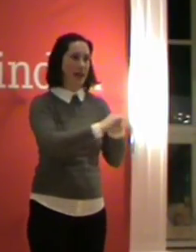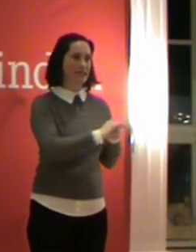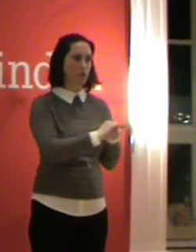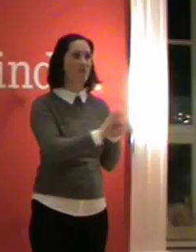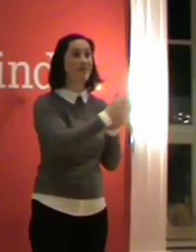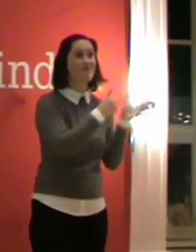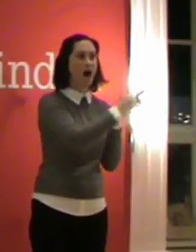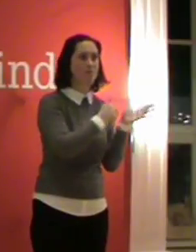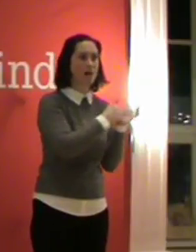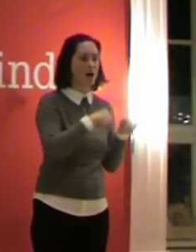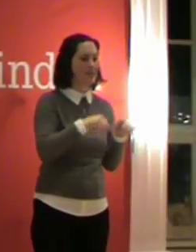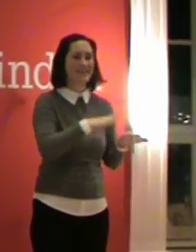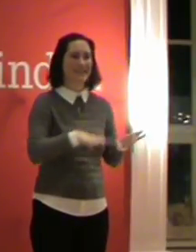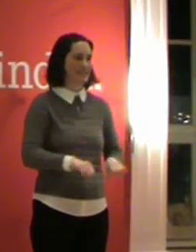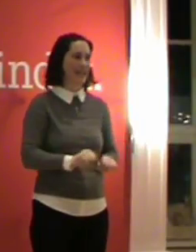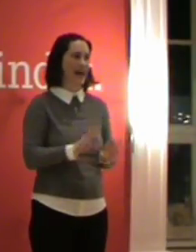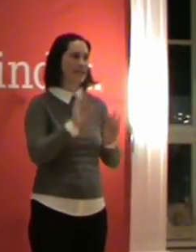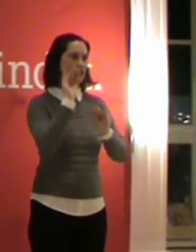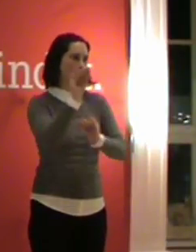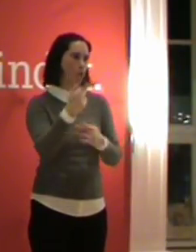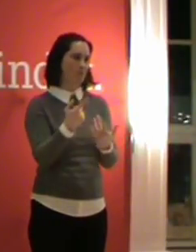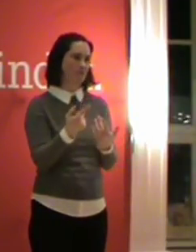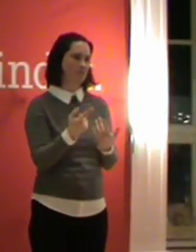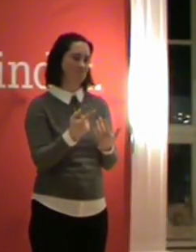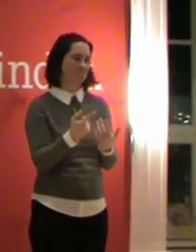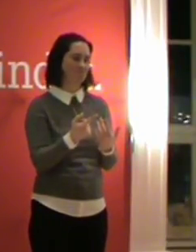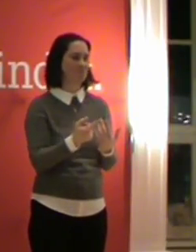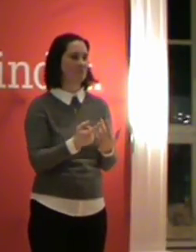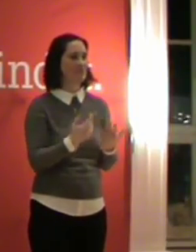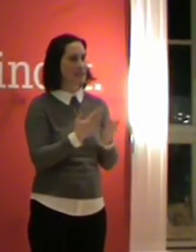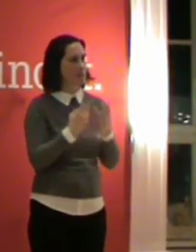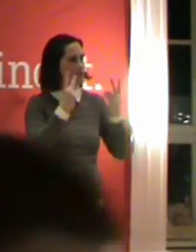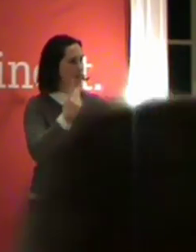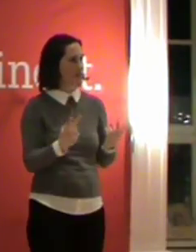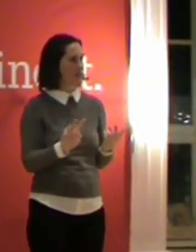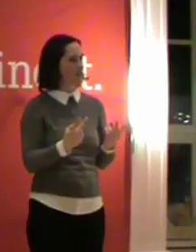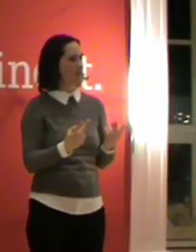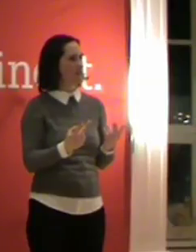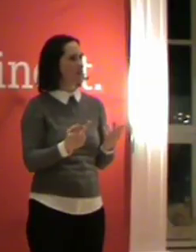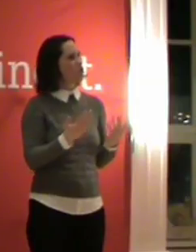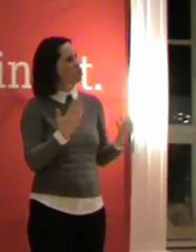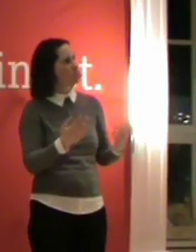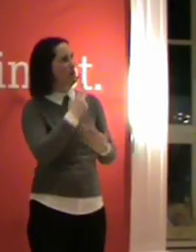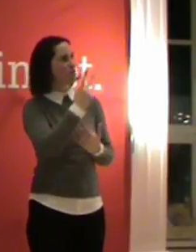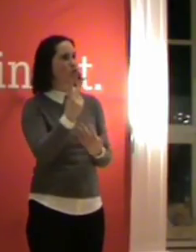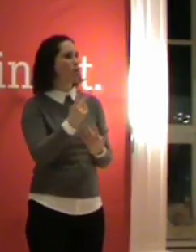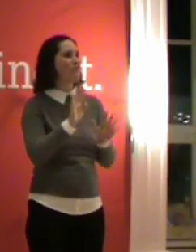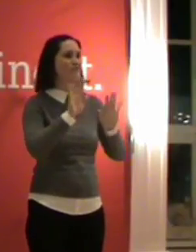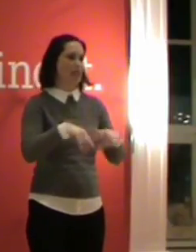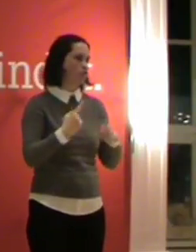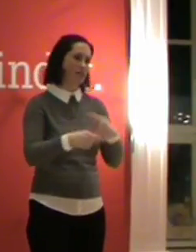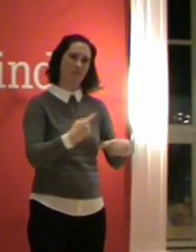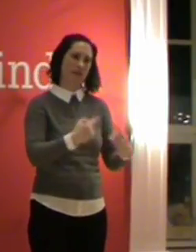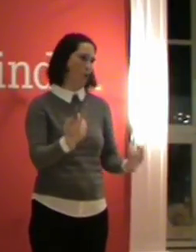keine Zukunft, das Land. Auch da ist es erforderlich, dass wir deutlich machen, dass das mit Sicherheit eine der falschesten Entwicklungen